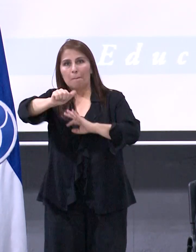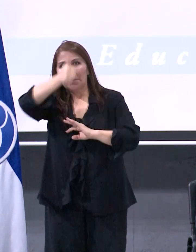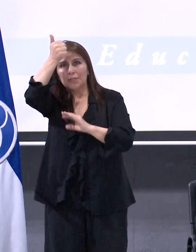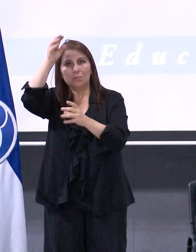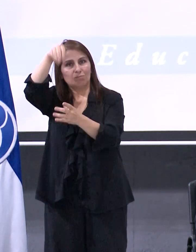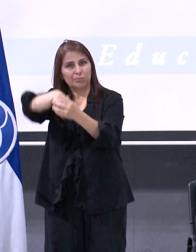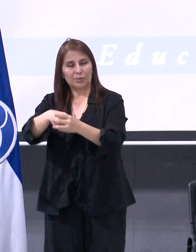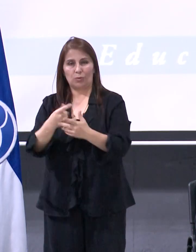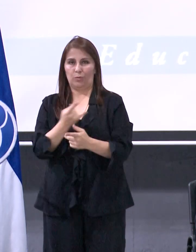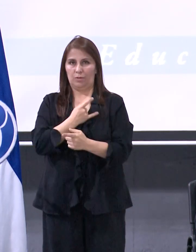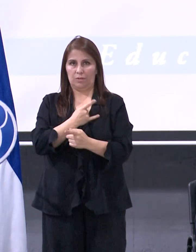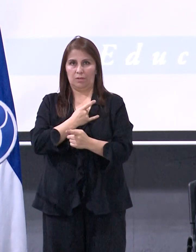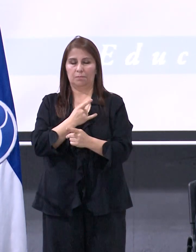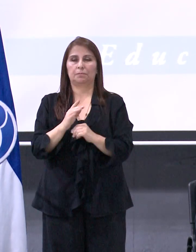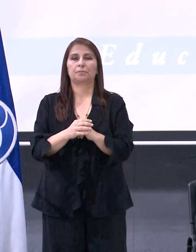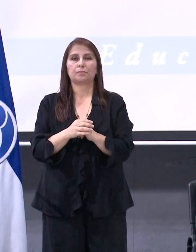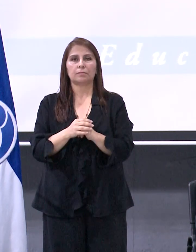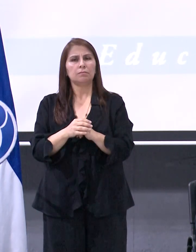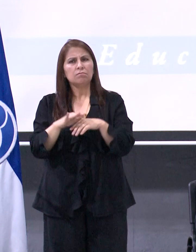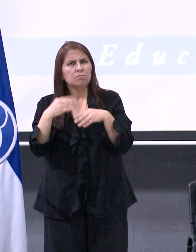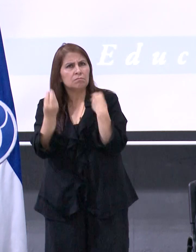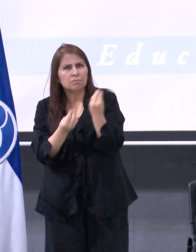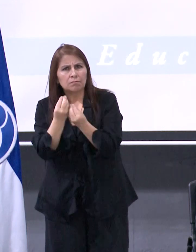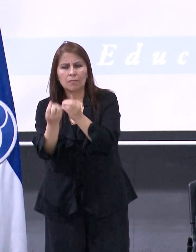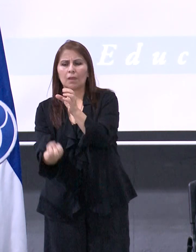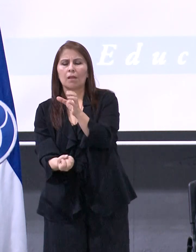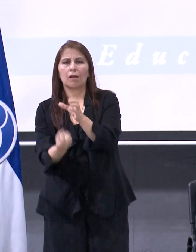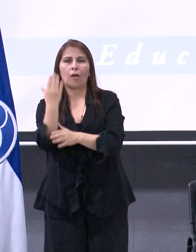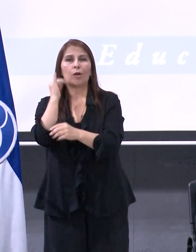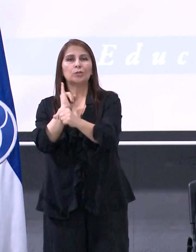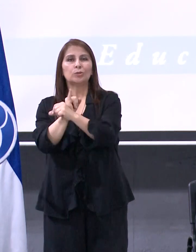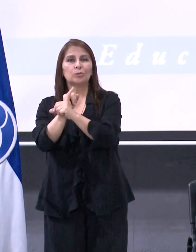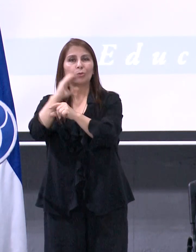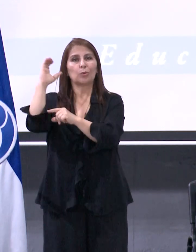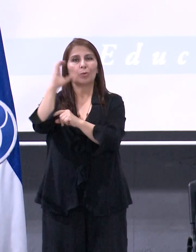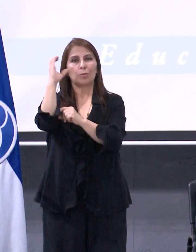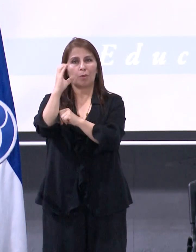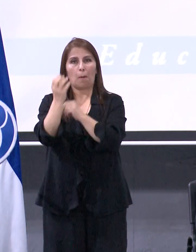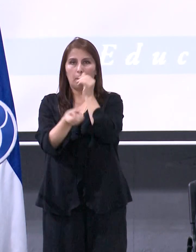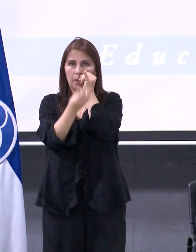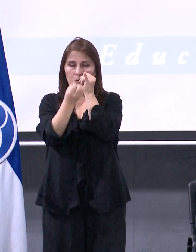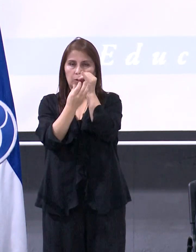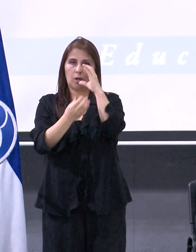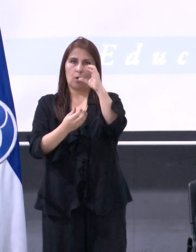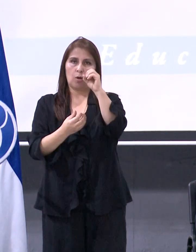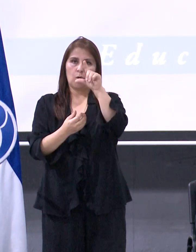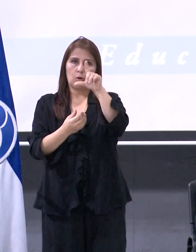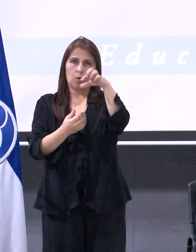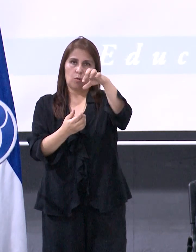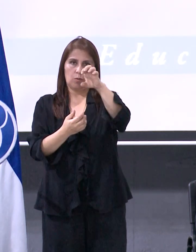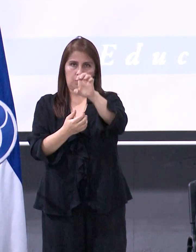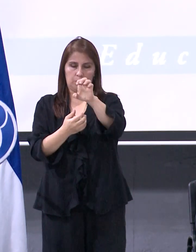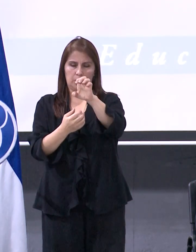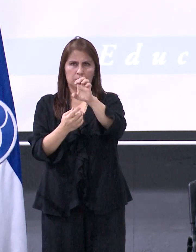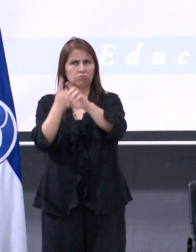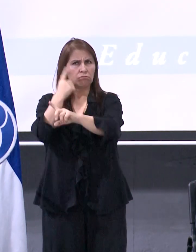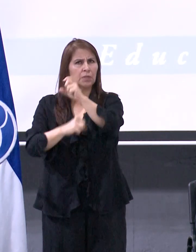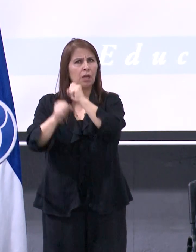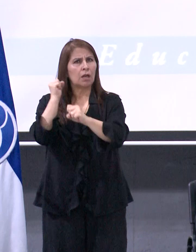universidad con la creación del instituto colombiano de pedagogía y golpe que fue en